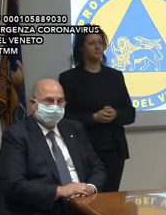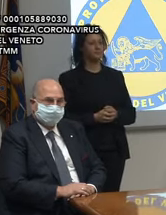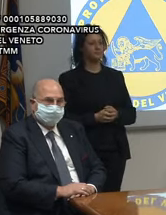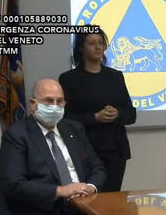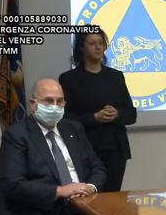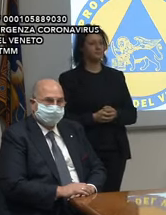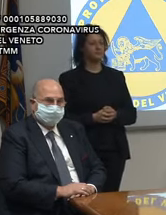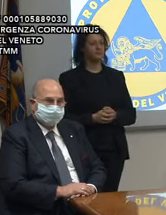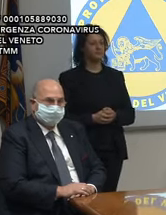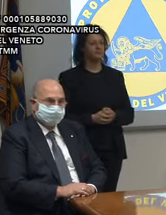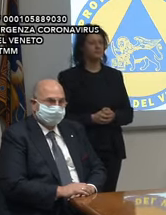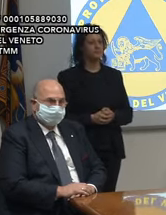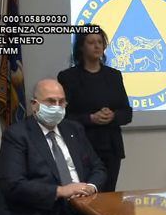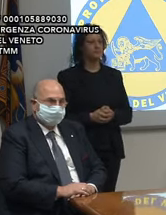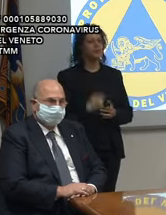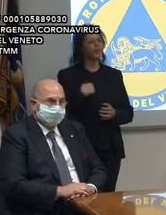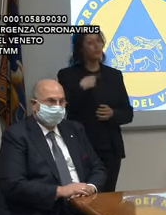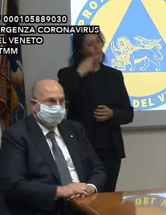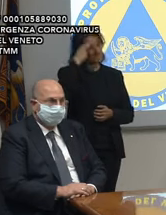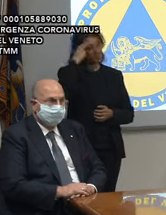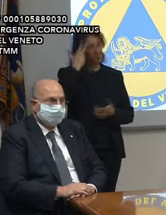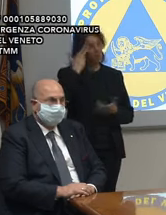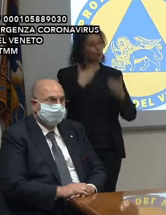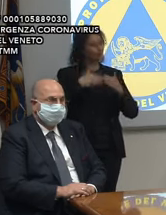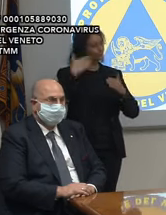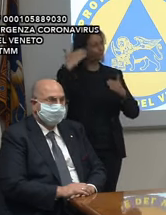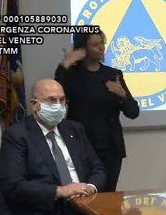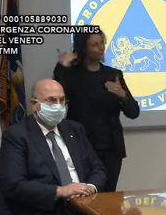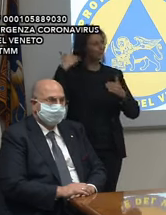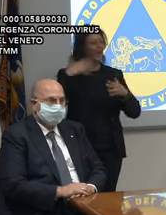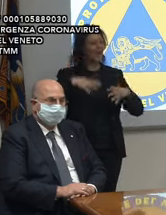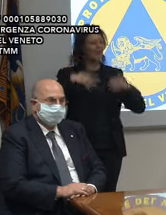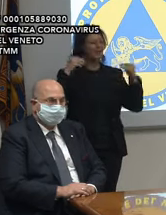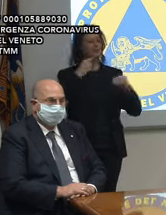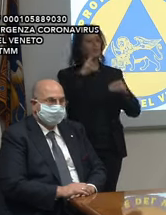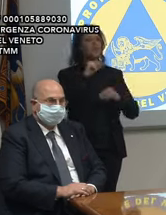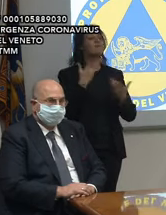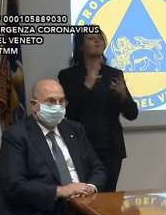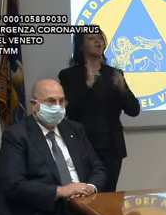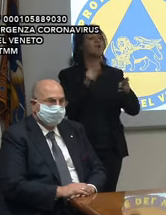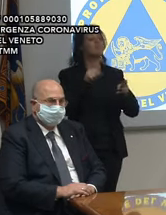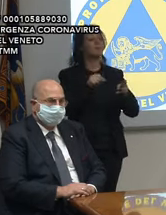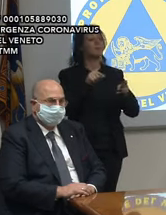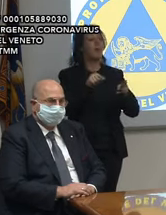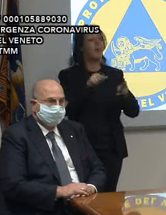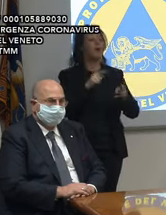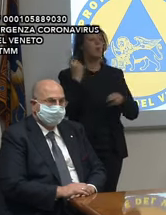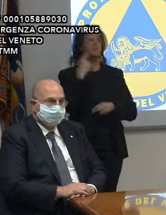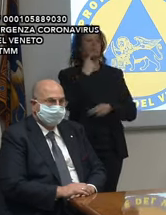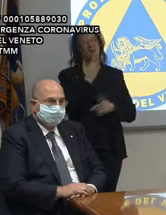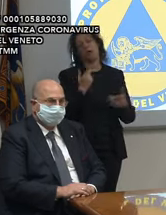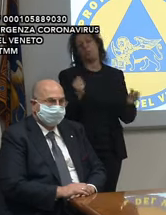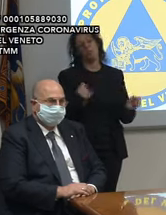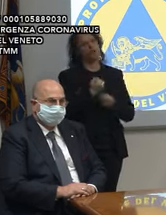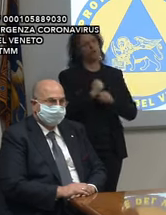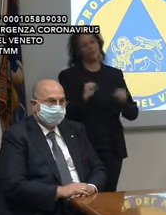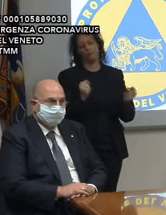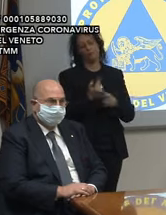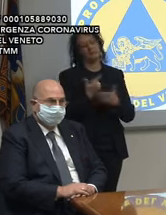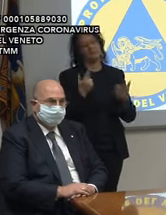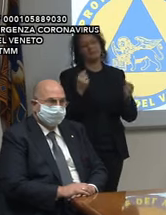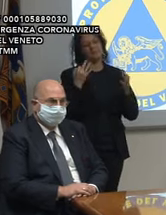Mi ricordo sempre che tutti mi dicevano, quando siamo partiti con questa storia dell'ospedale, mi dicevano, ma non ce la farete mai, non ce la farai mai,